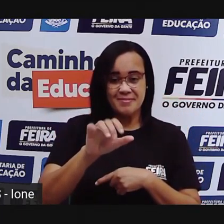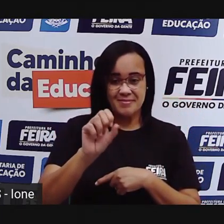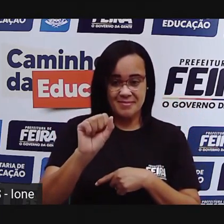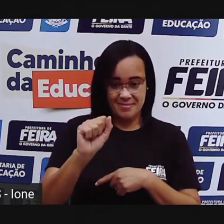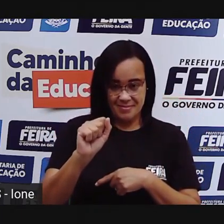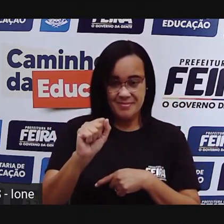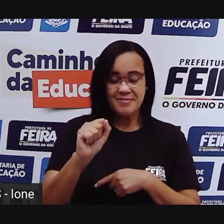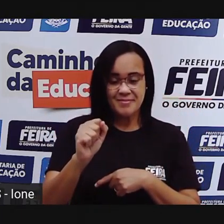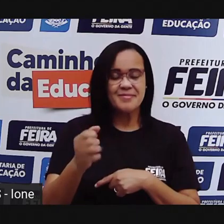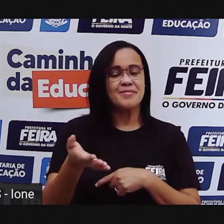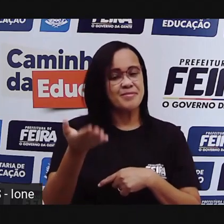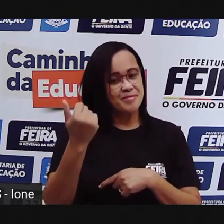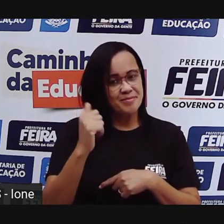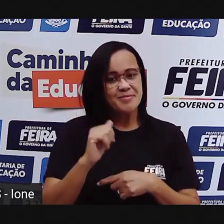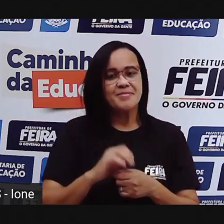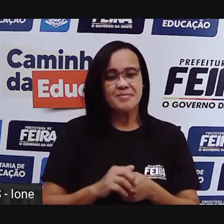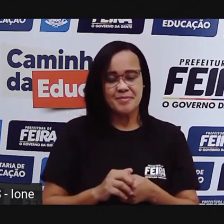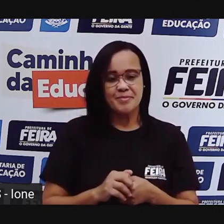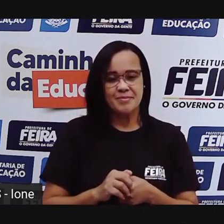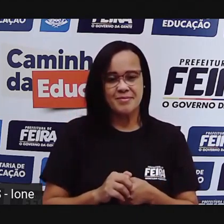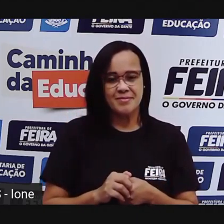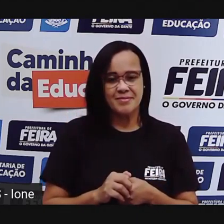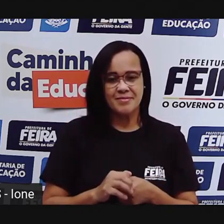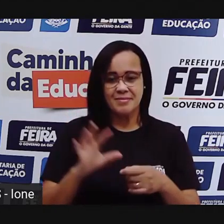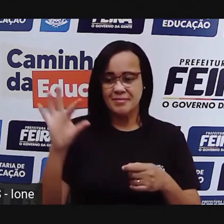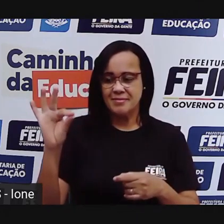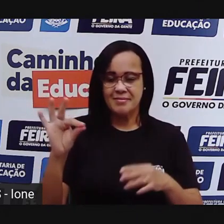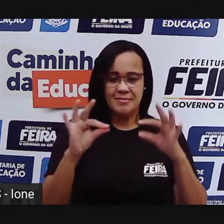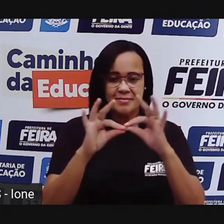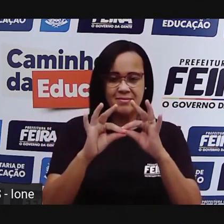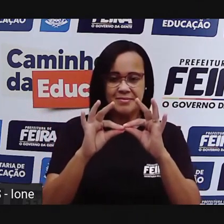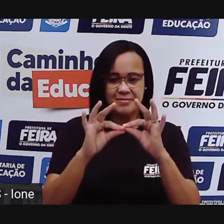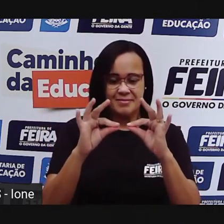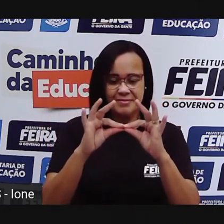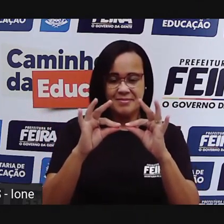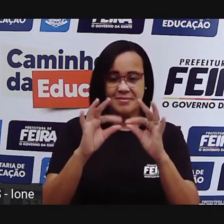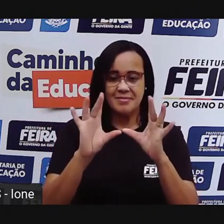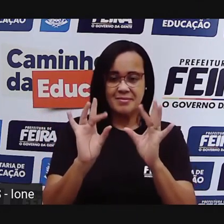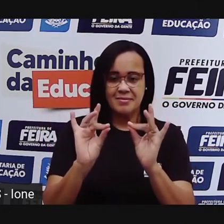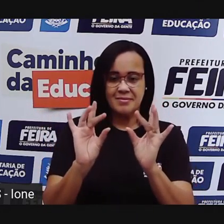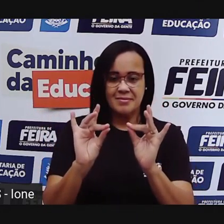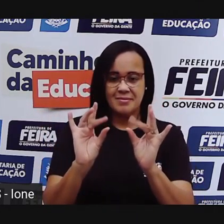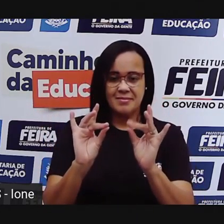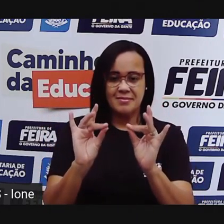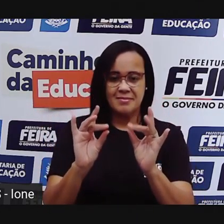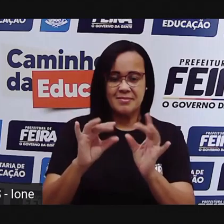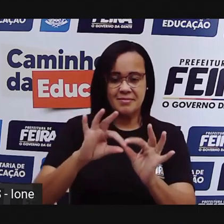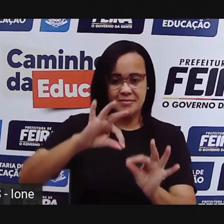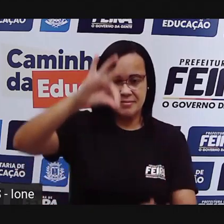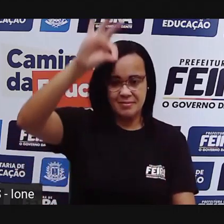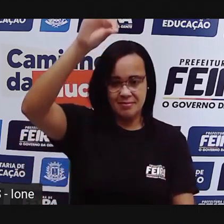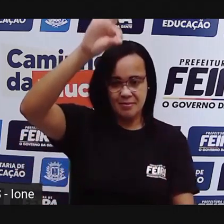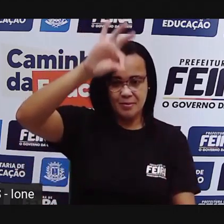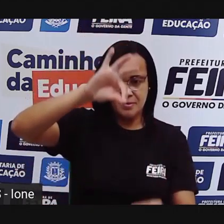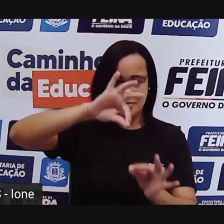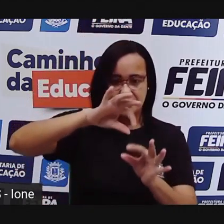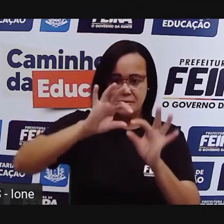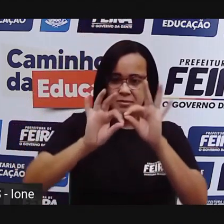Vamos lá, hein? Ponta com ponta. Pra gente igualar o tamanho da tira do